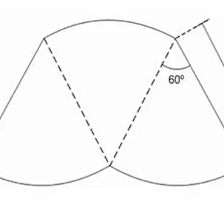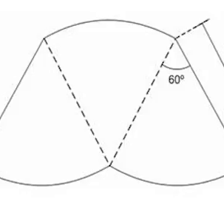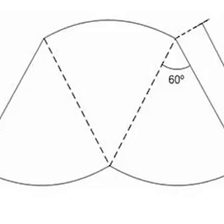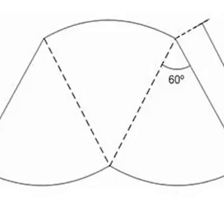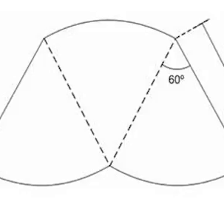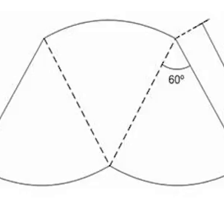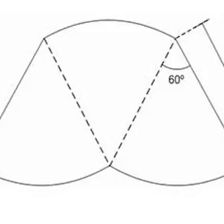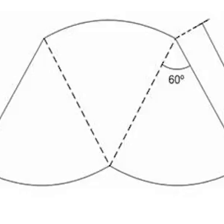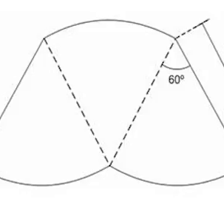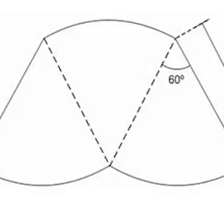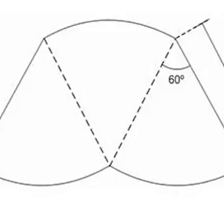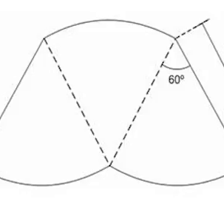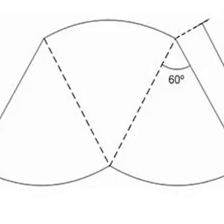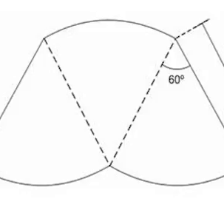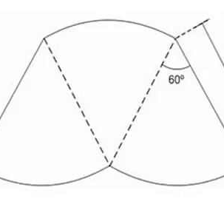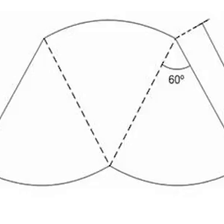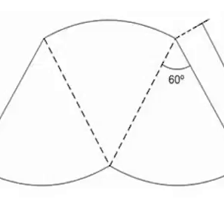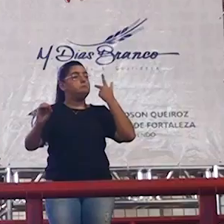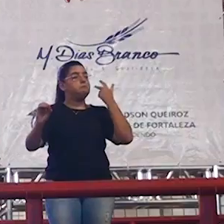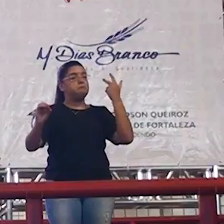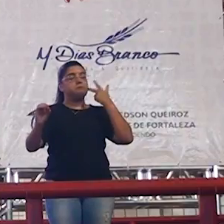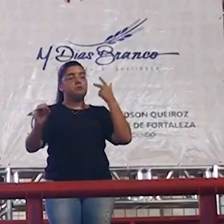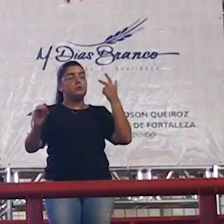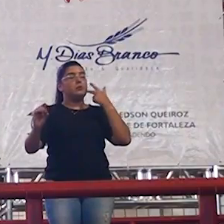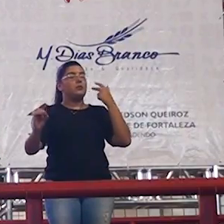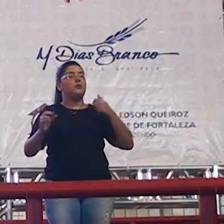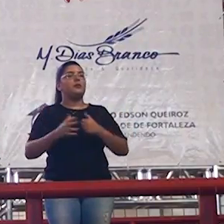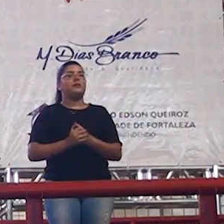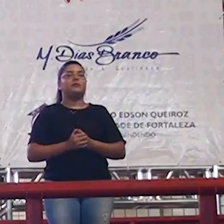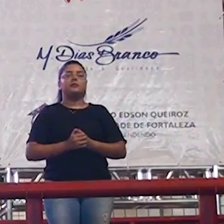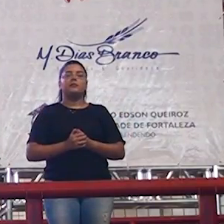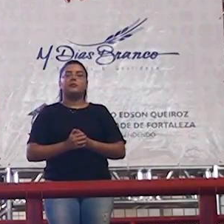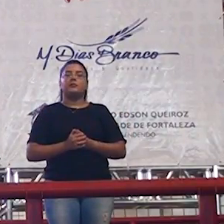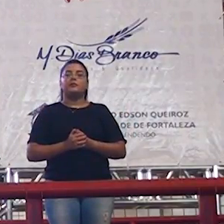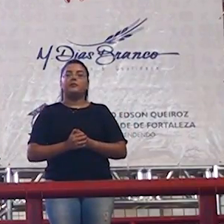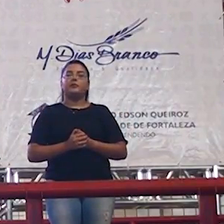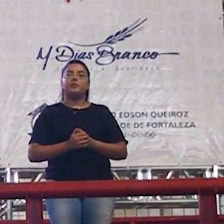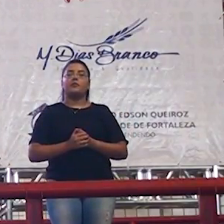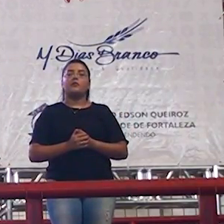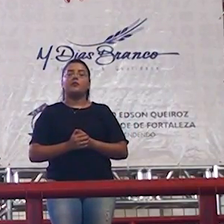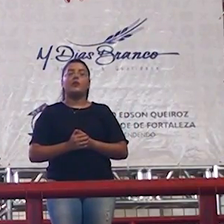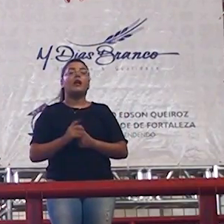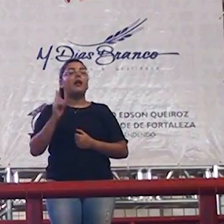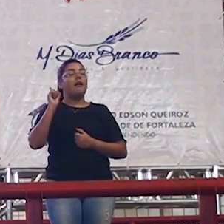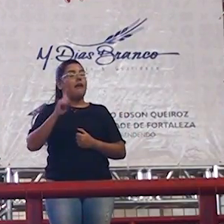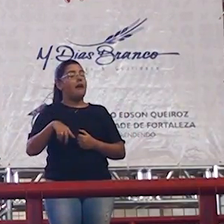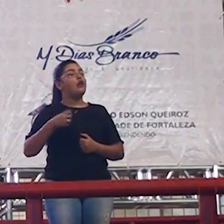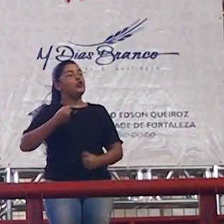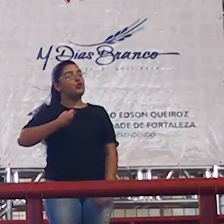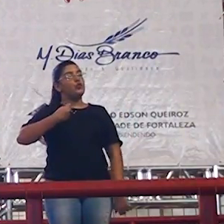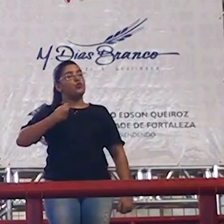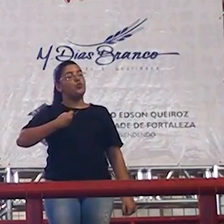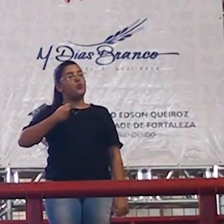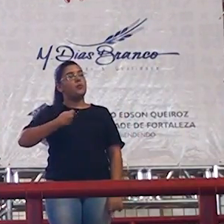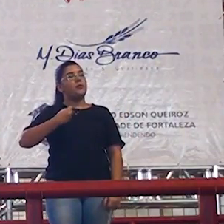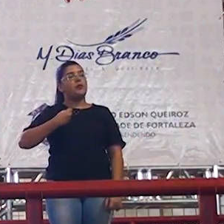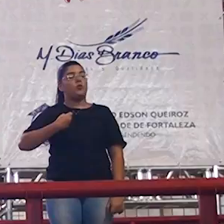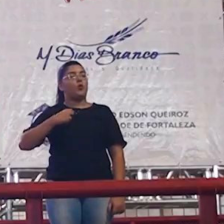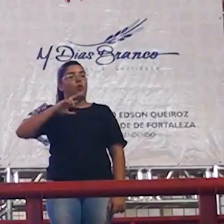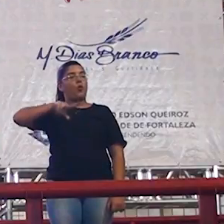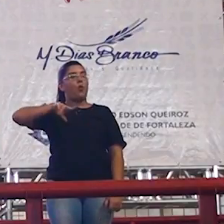deve ser o número natural. Ou seja, o que é o número natural? É um número que não é